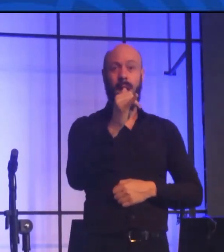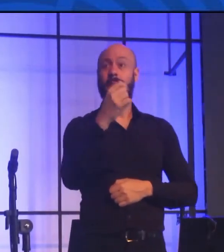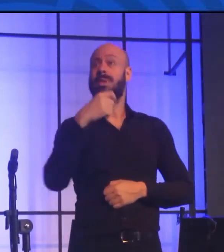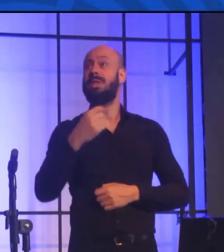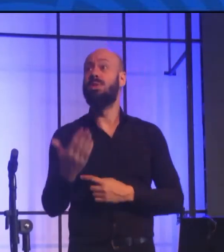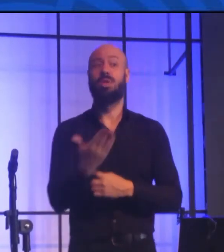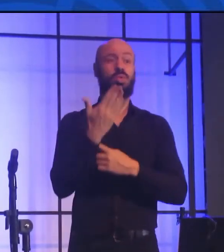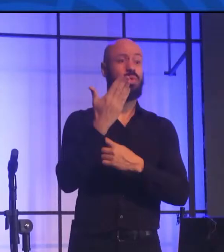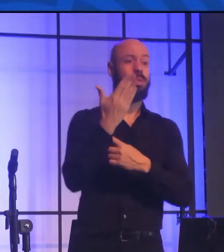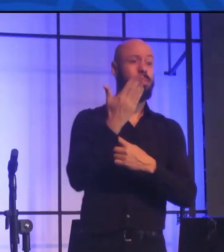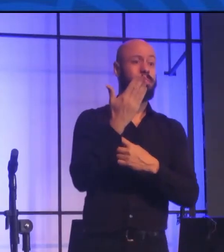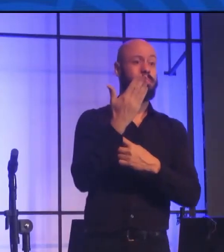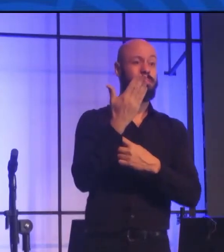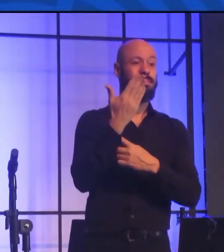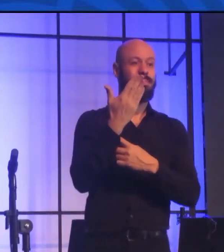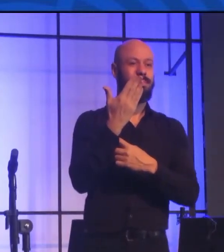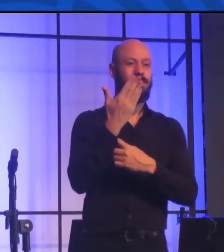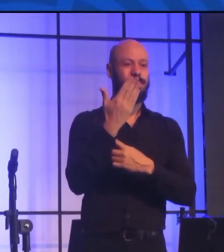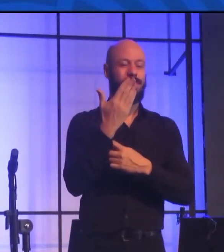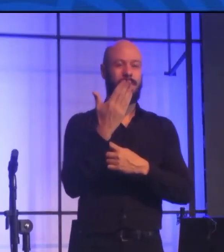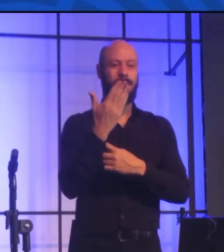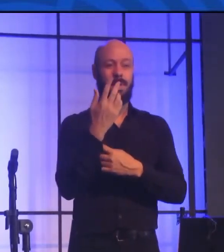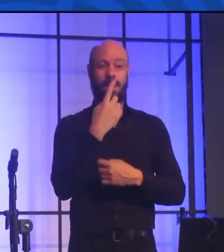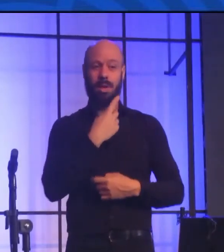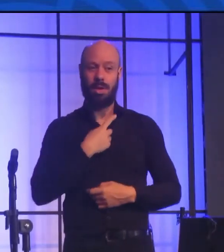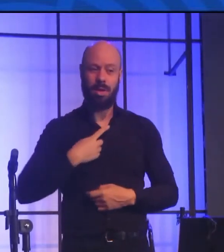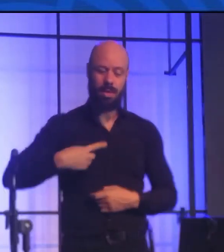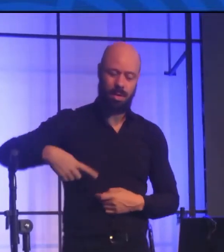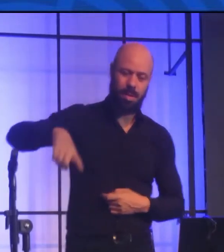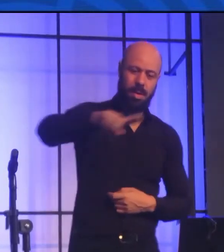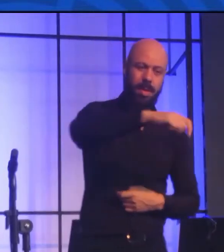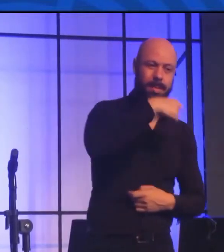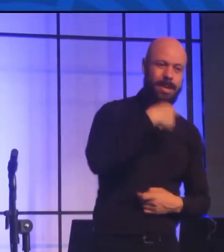eu quero que você se lembre de uma coisa.